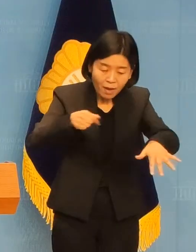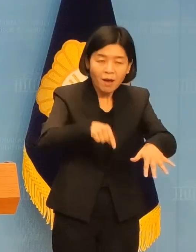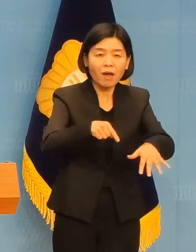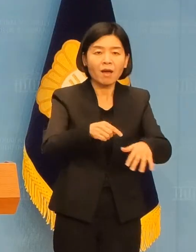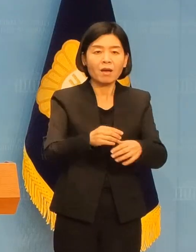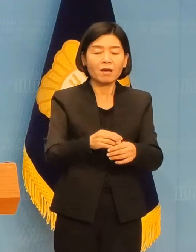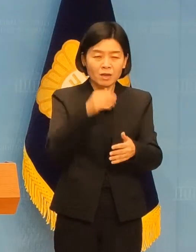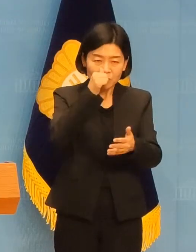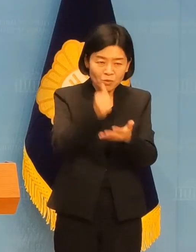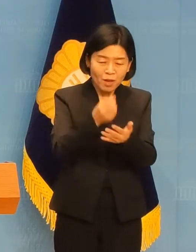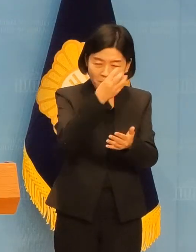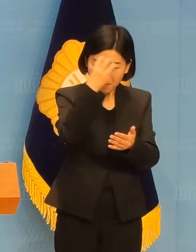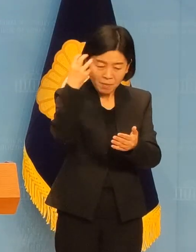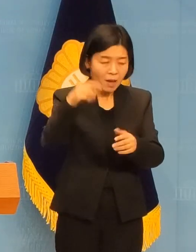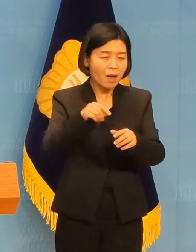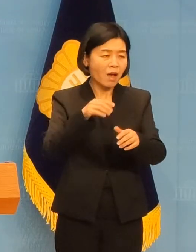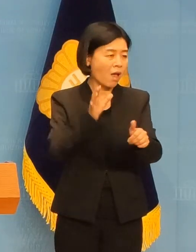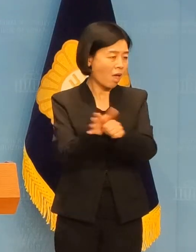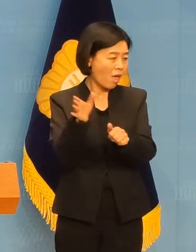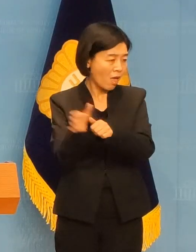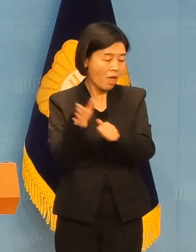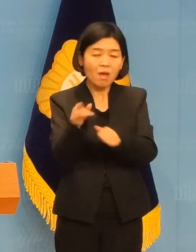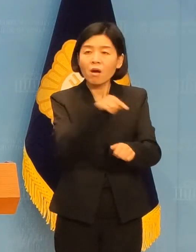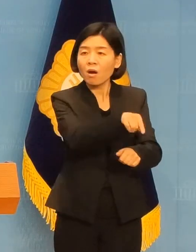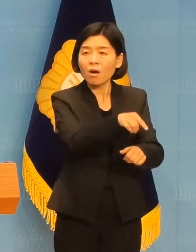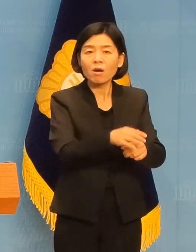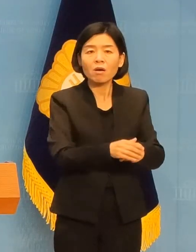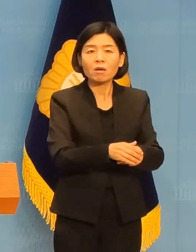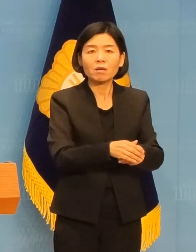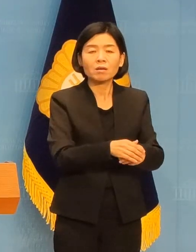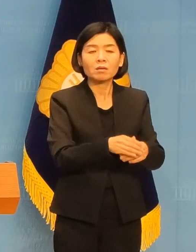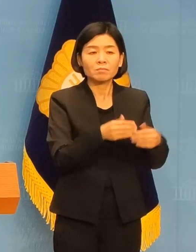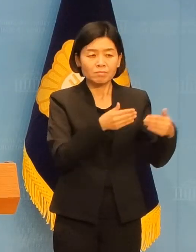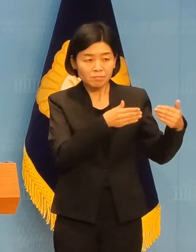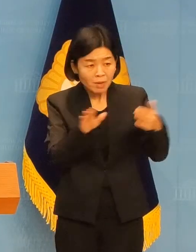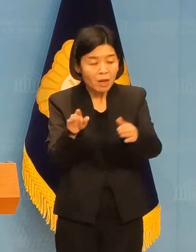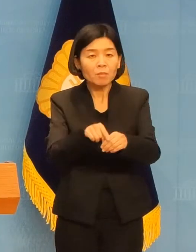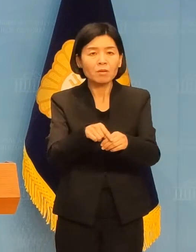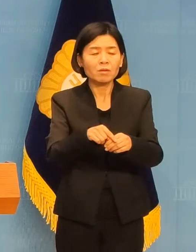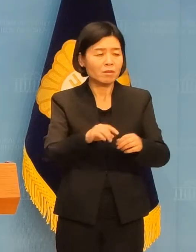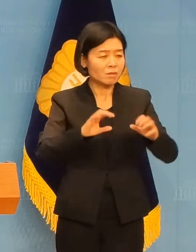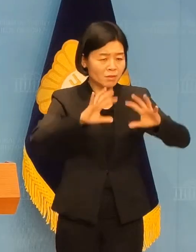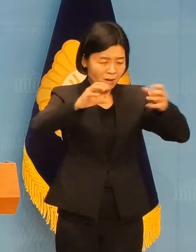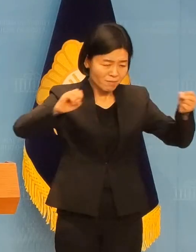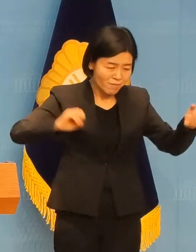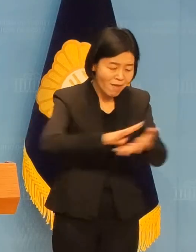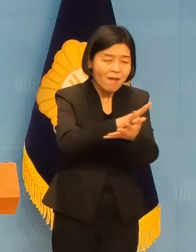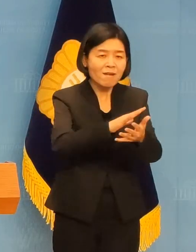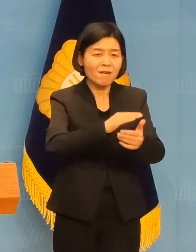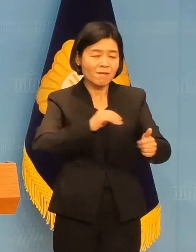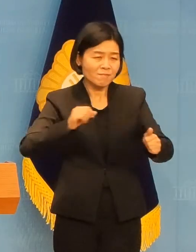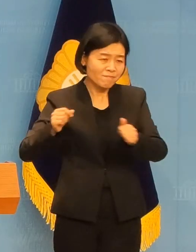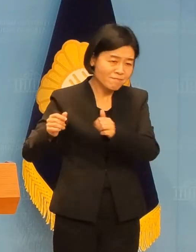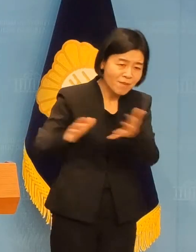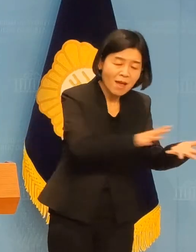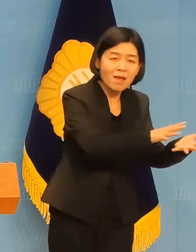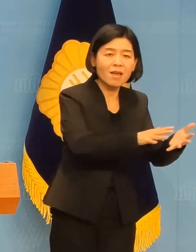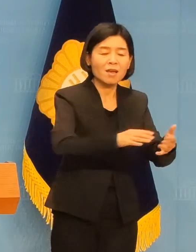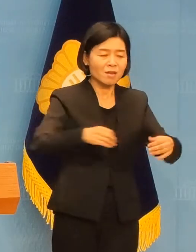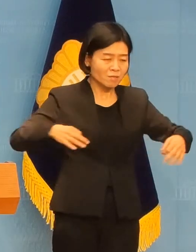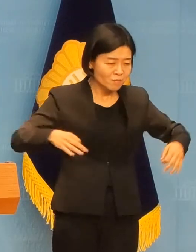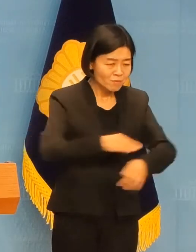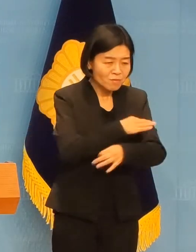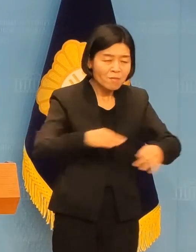집단이라고 공격했습니다. 그러나 내란, 학살, 부패로 헌정을 유린한